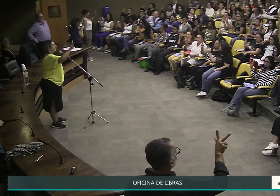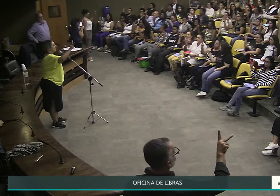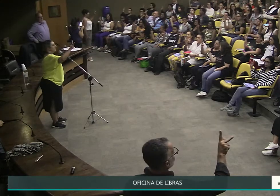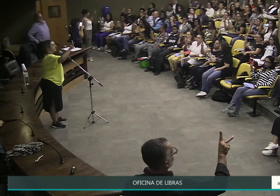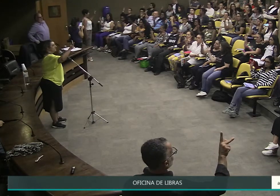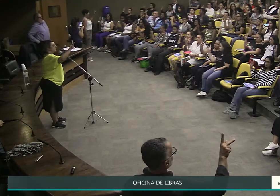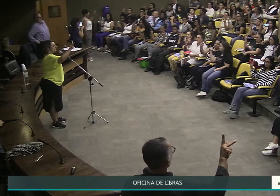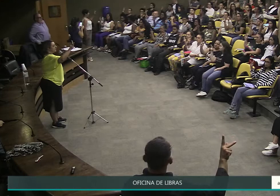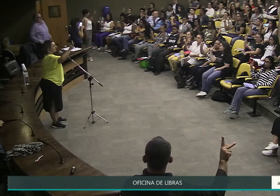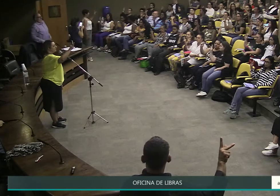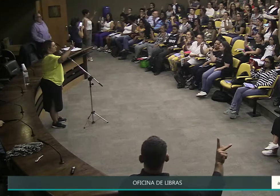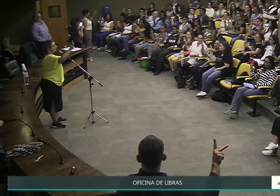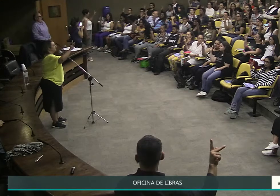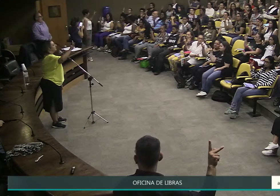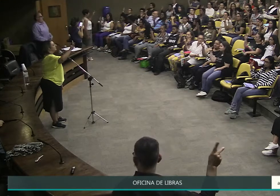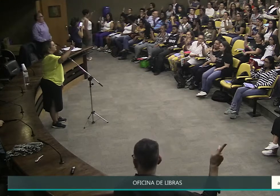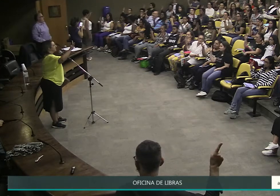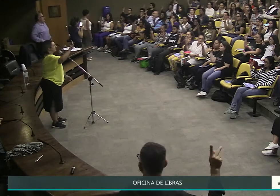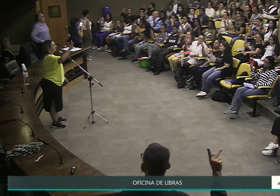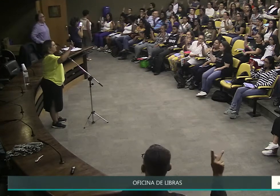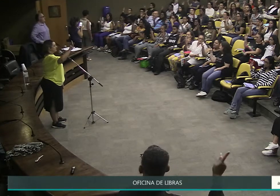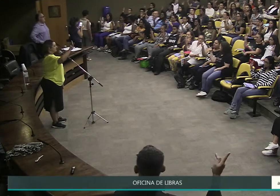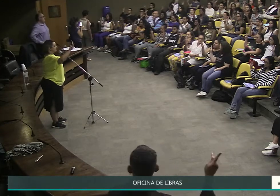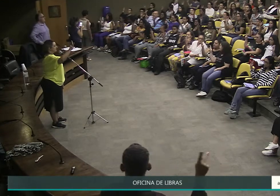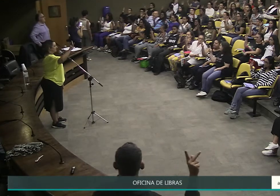Cola no dedo do meio. Isso.